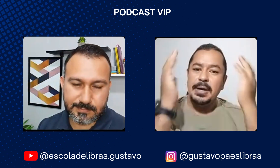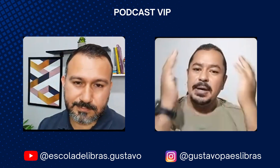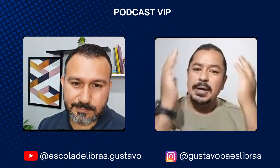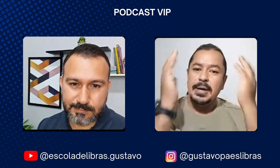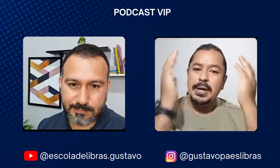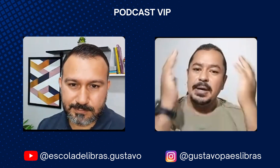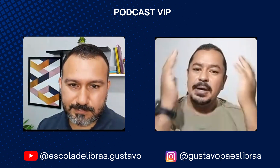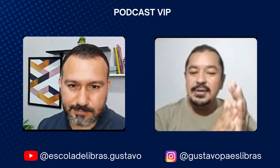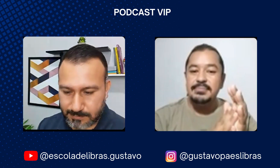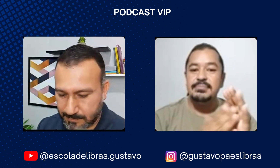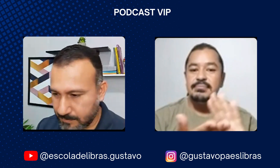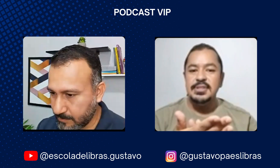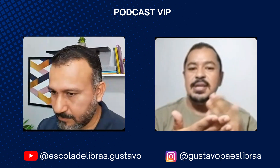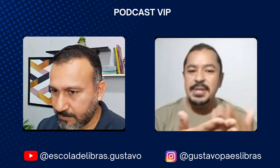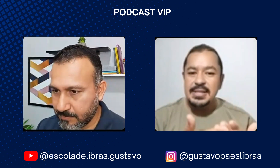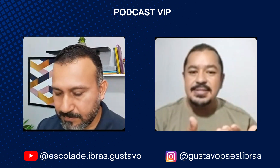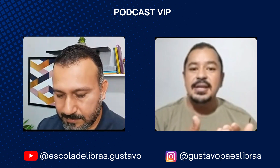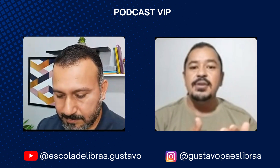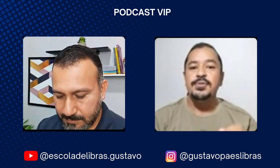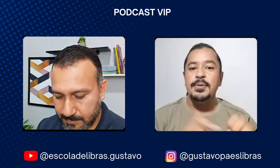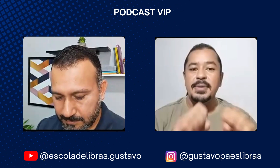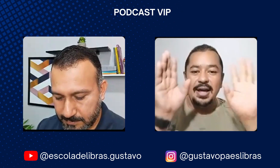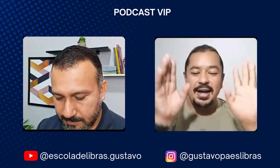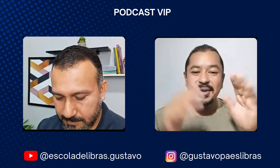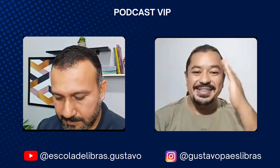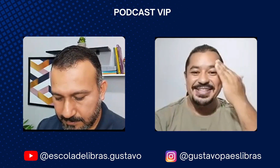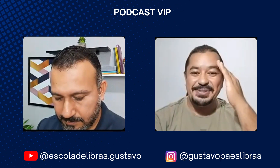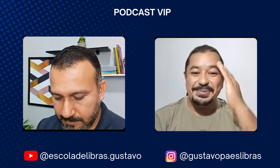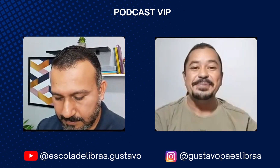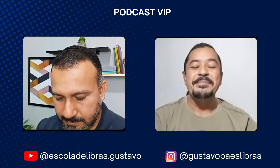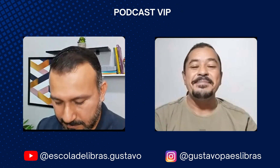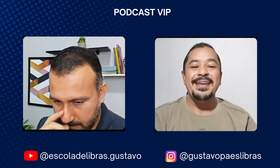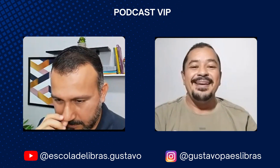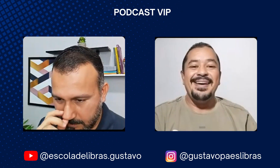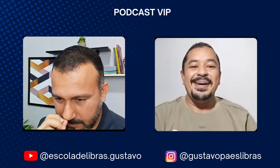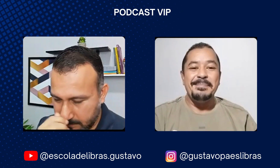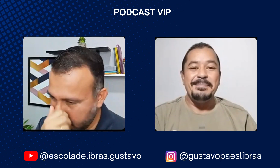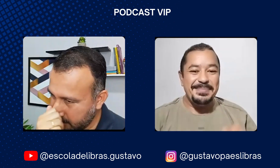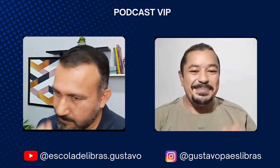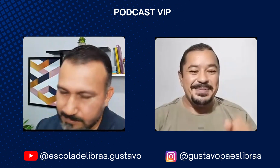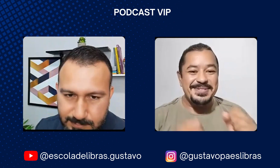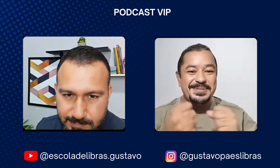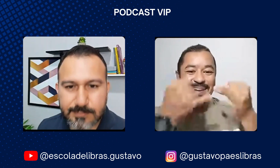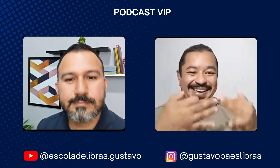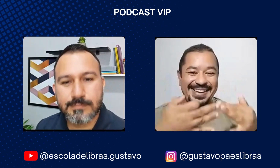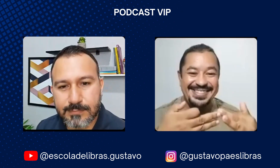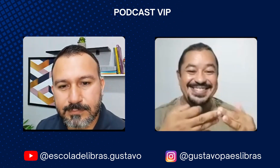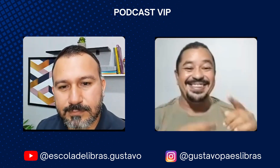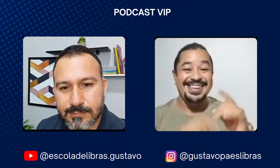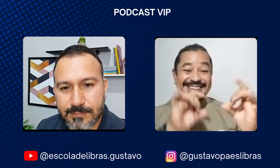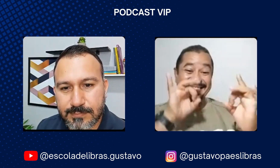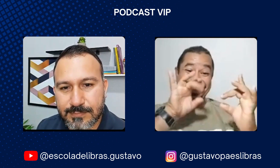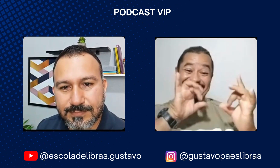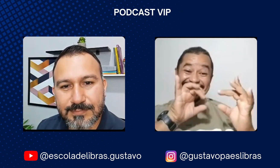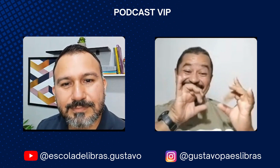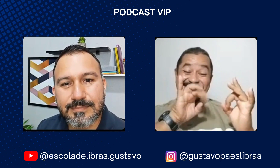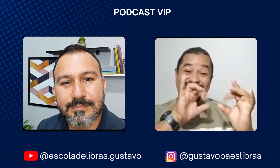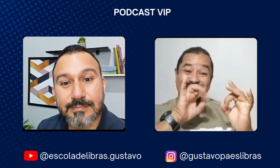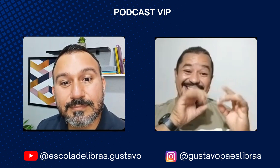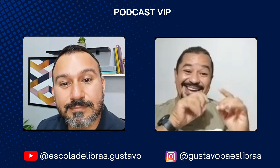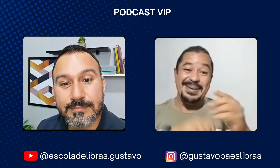olha, parabéns, eu gostei da sua interpretação, foi bem claro, eu entendi tudo. Mas depois eu expliquei para ela, disse,